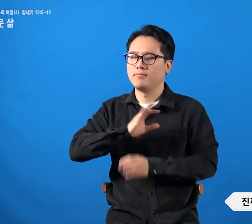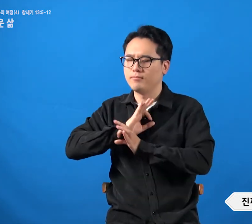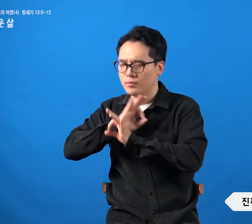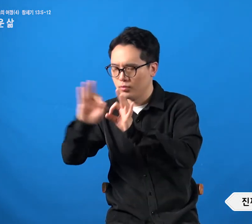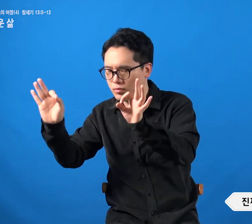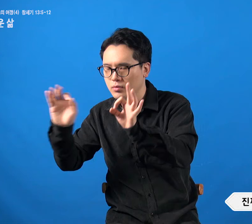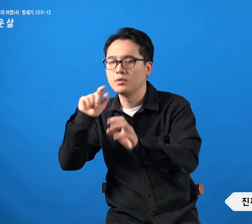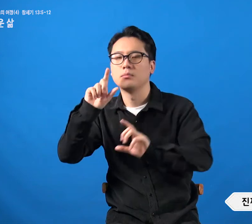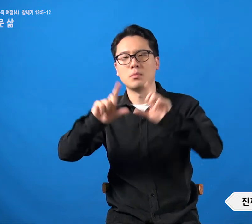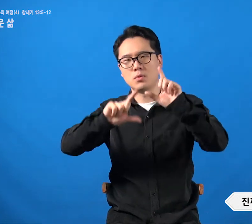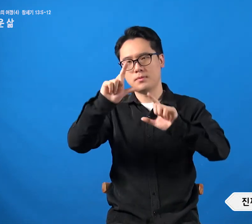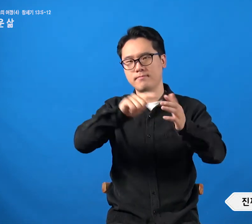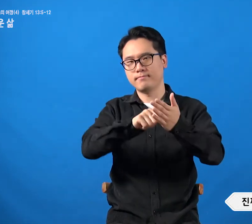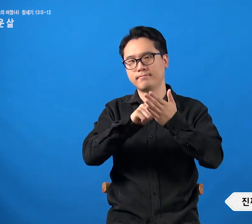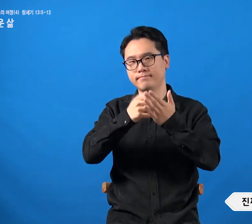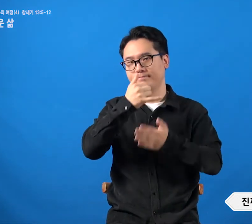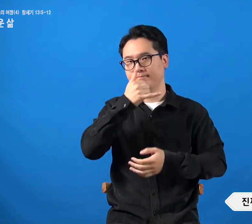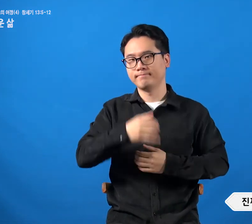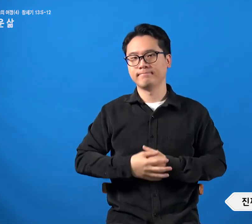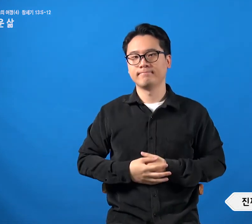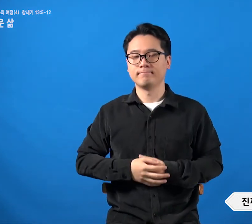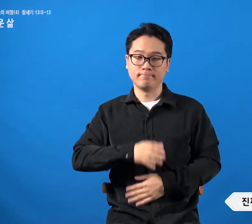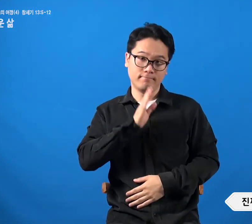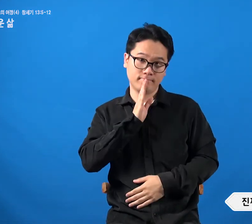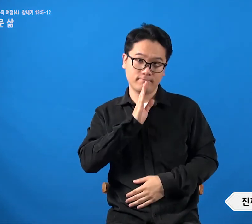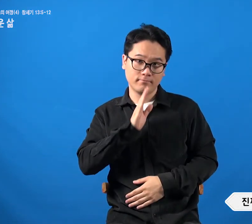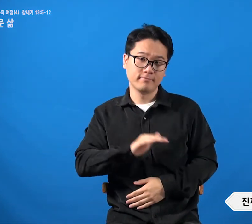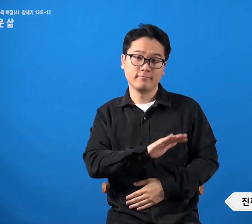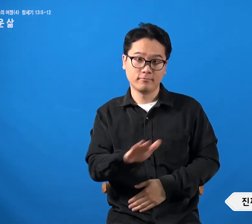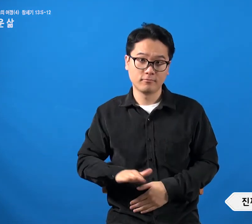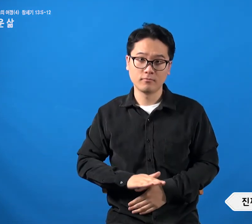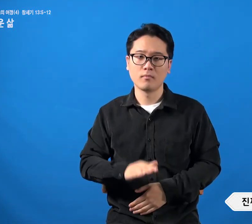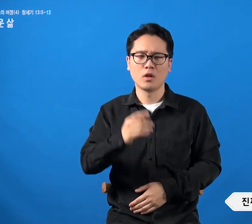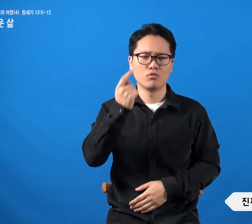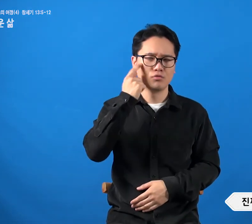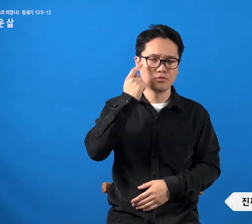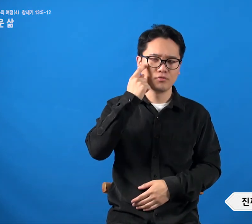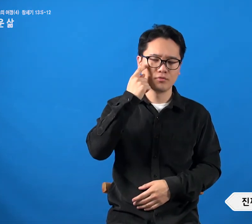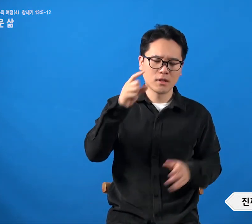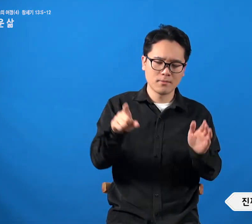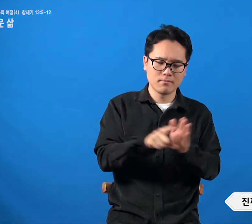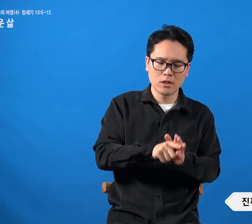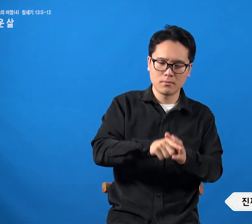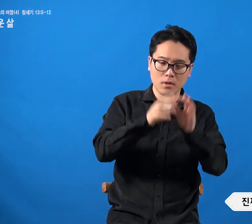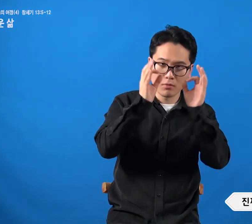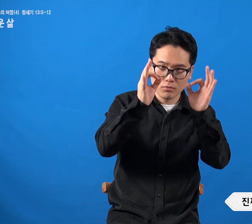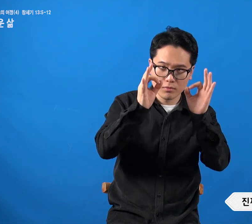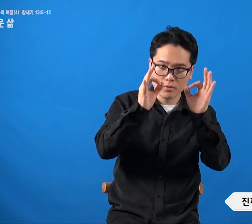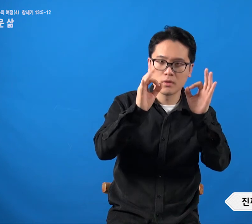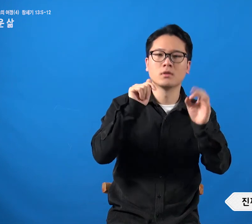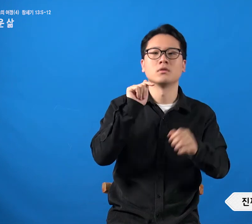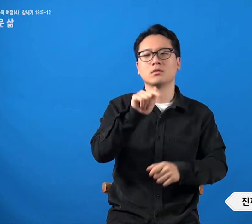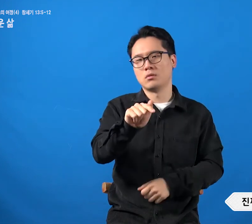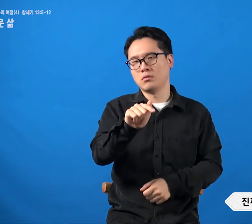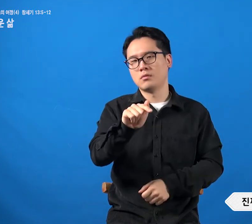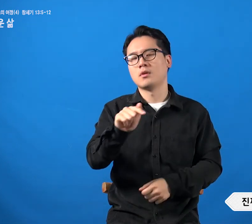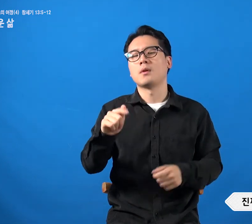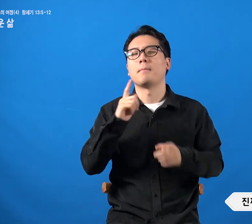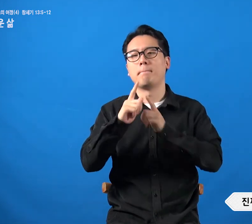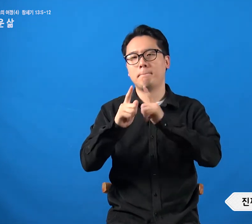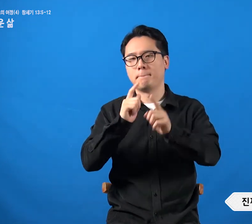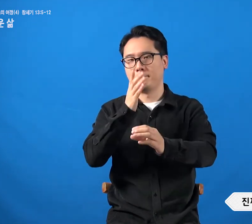있습니다. 그렇습니다. 우리의 시선, 믿음의 눈을 말씀하고 있습니다.